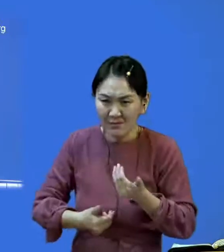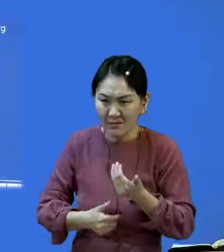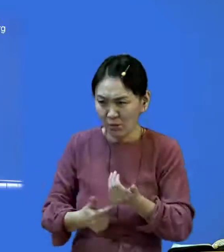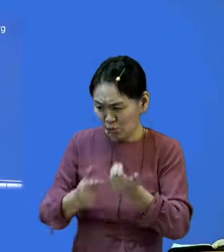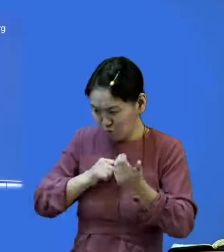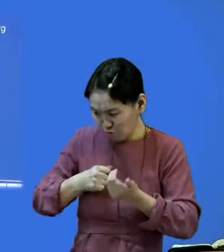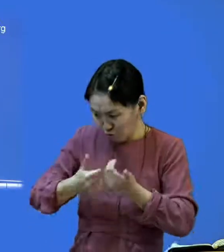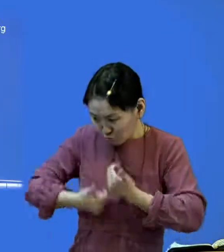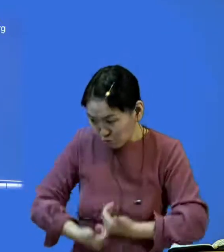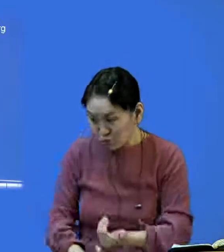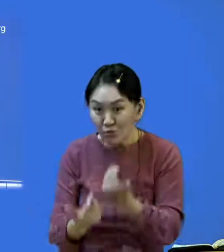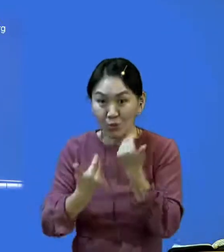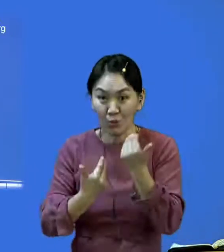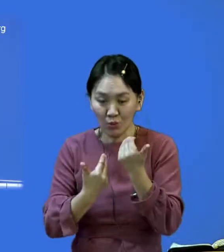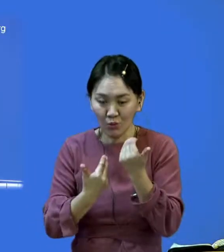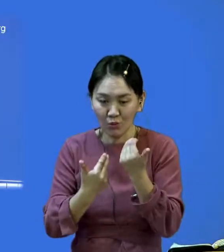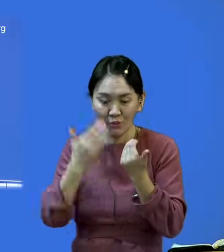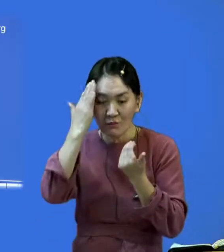эцэг ихээ